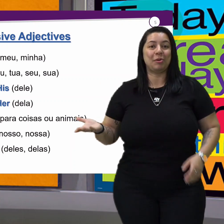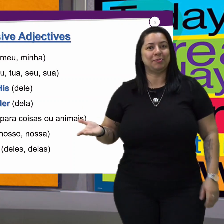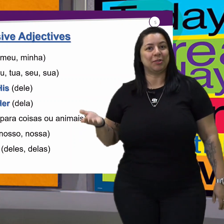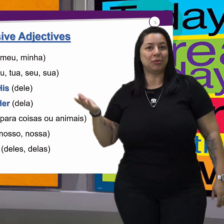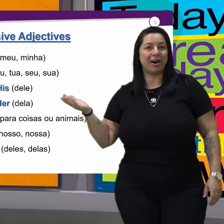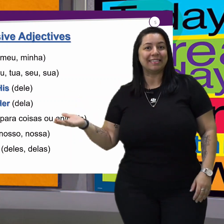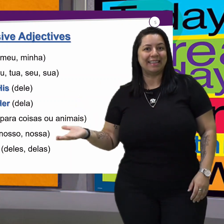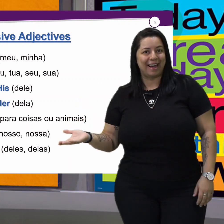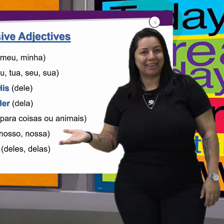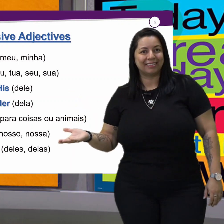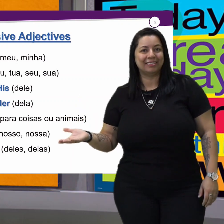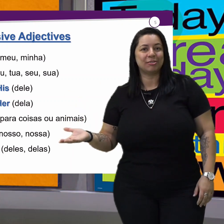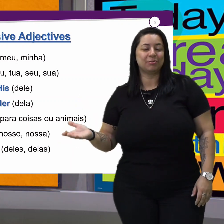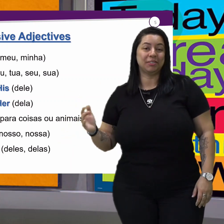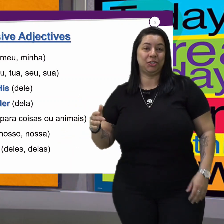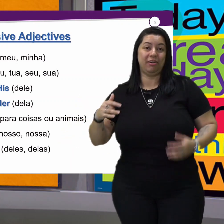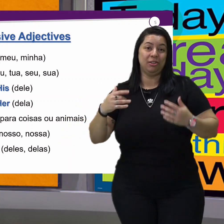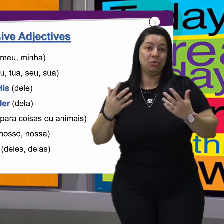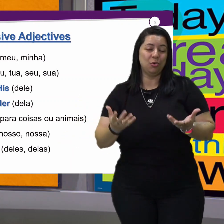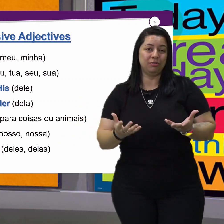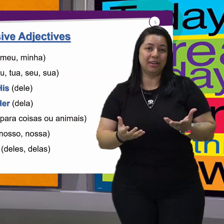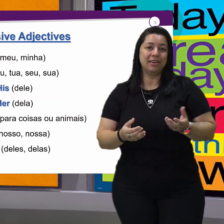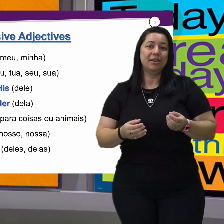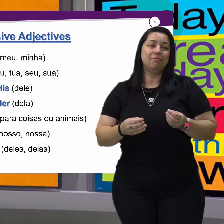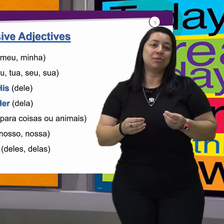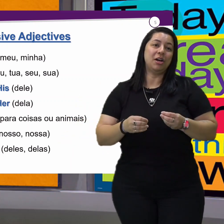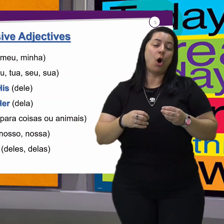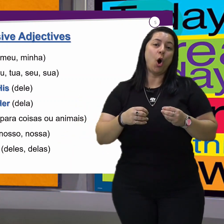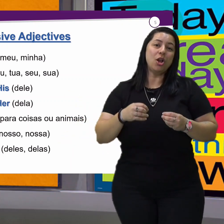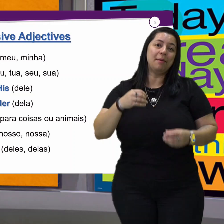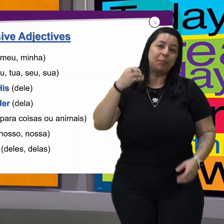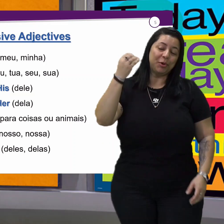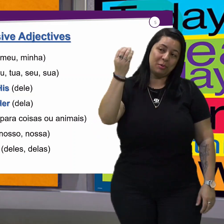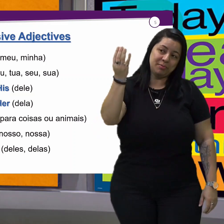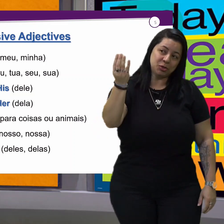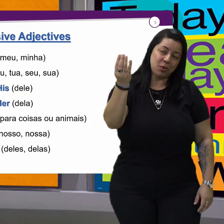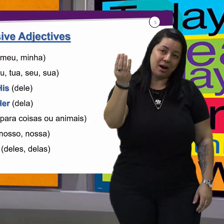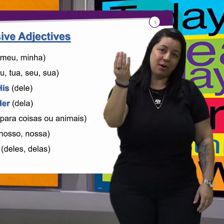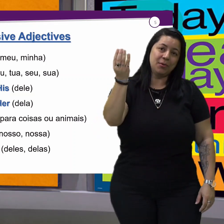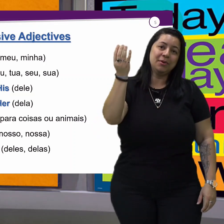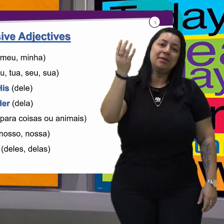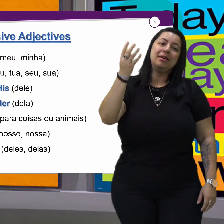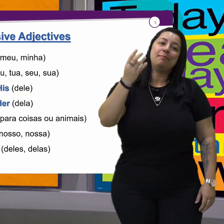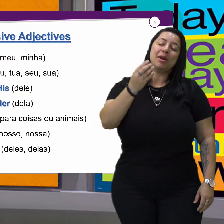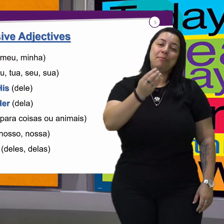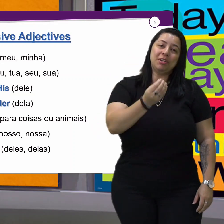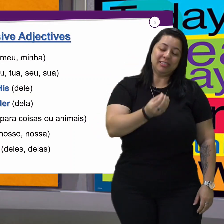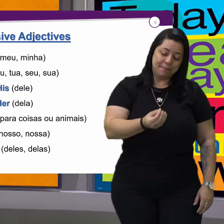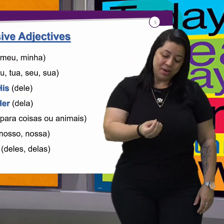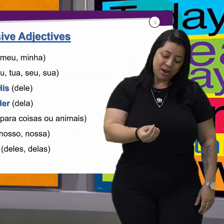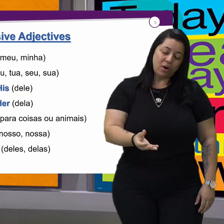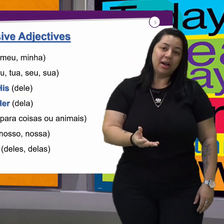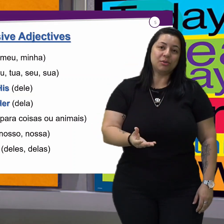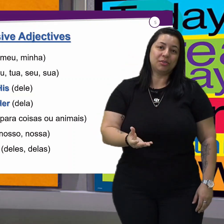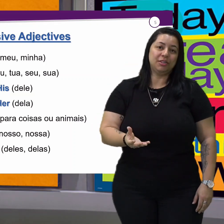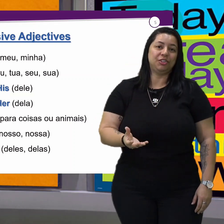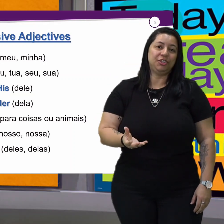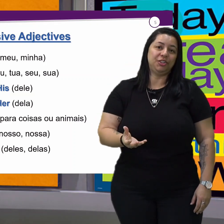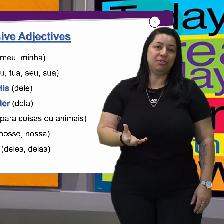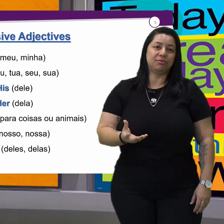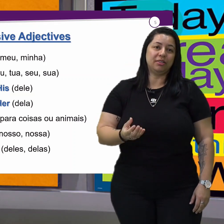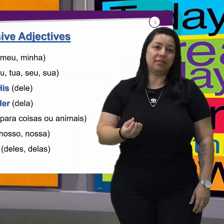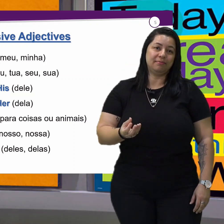com os pronomes pessoais lá. Então, se você tiver dúvida, você olha para o pronome pessoal para poder saber qual é o